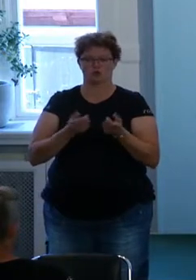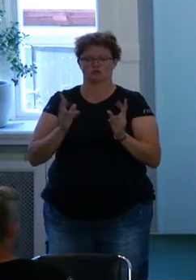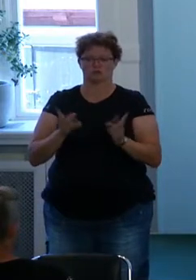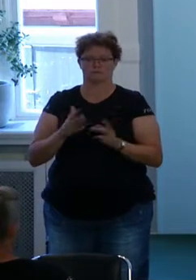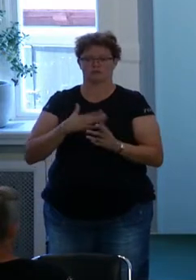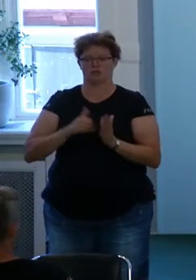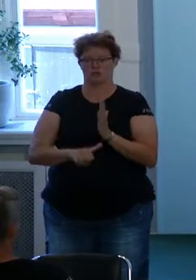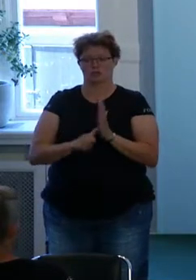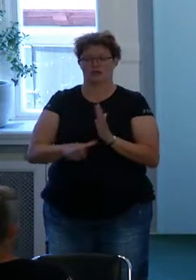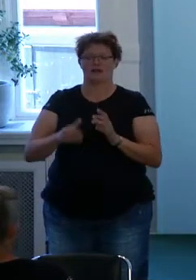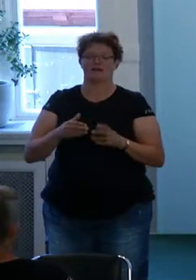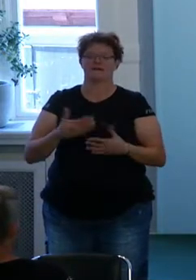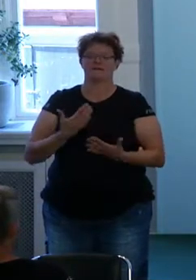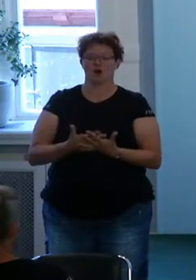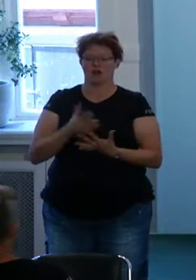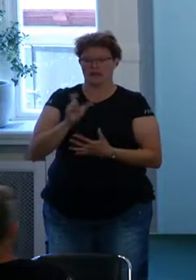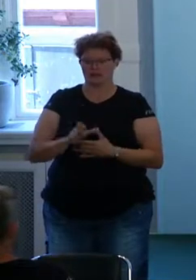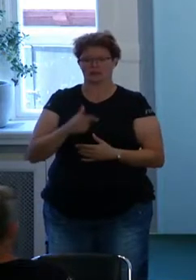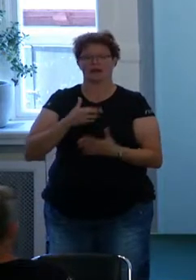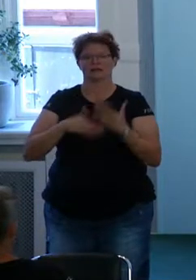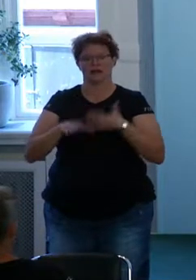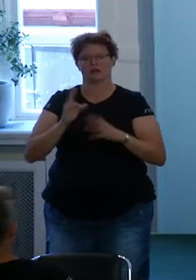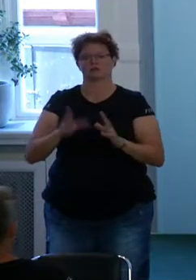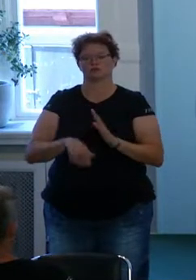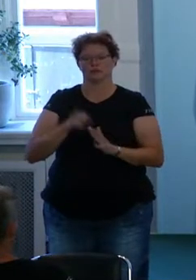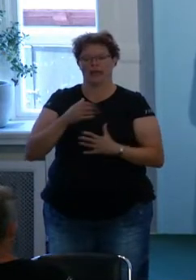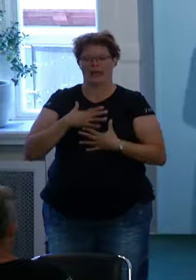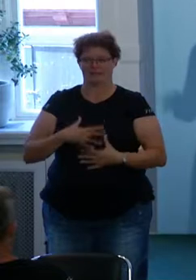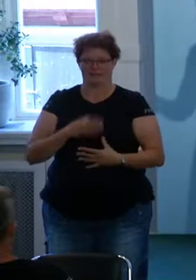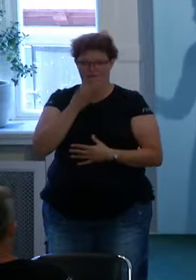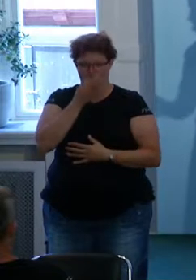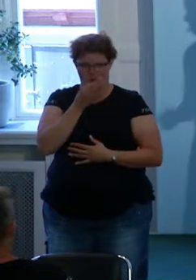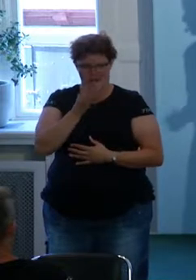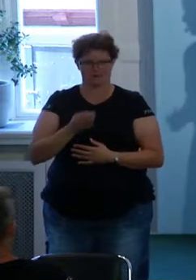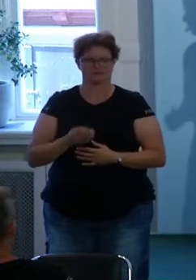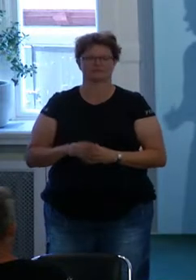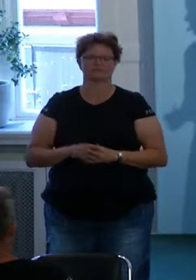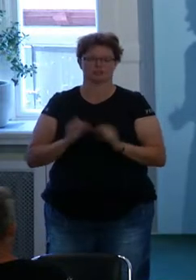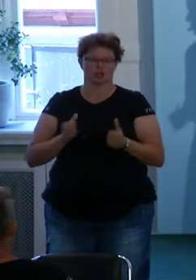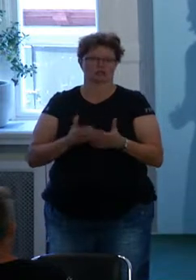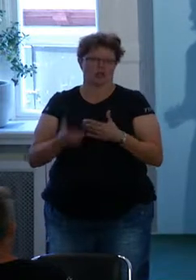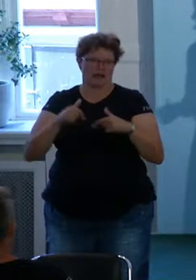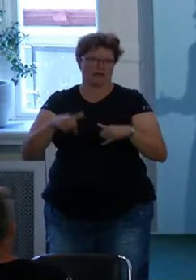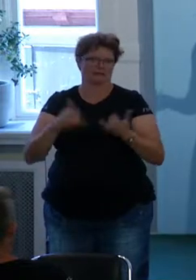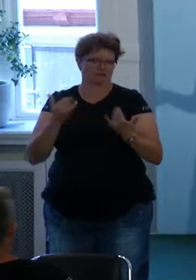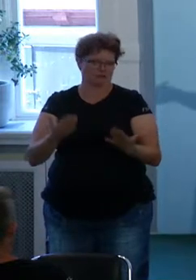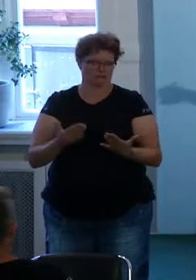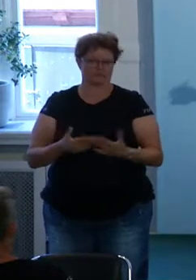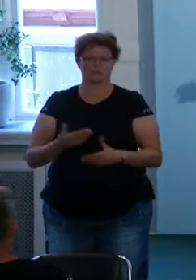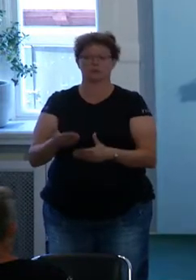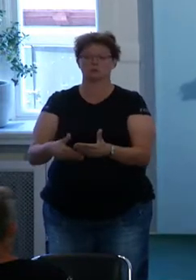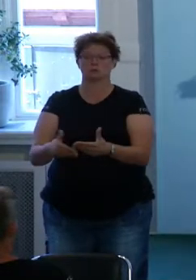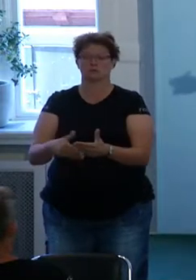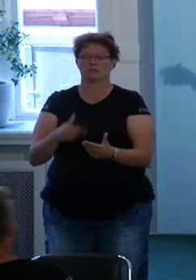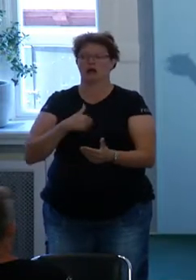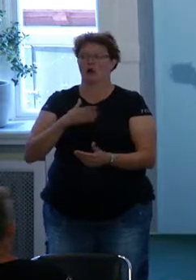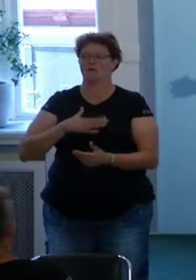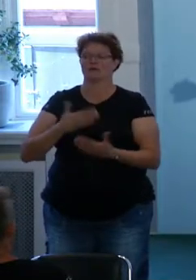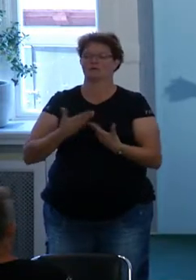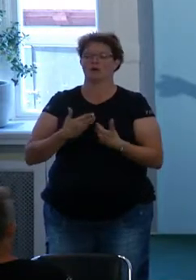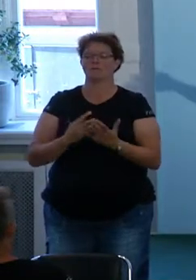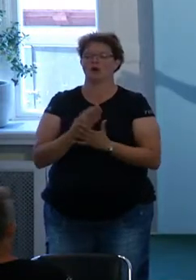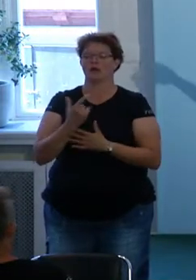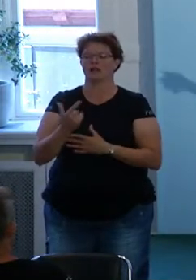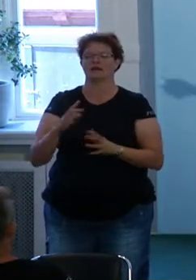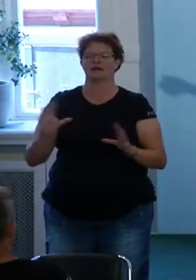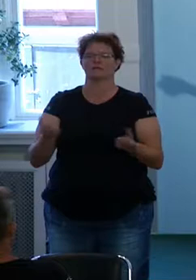yrket, föreläsare, och jag lyfter gärna hälsofrågor, vilket vi i allra högsta grad ska göra här idag. På slutet så hoppas jag att vi får möjlighet